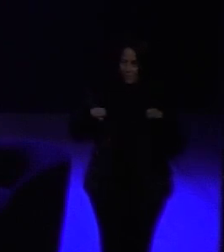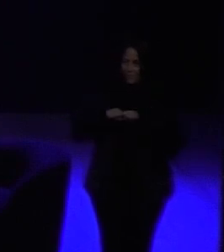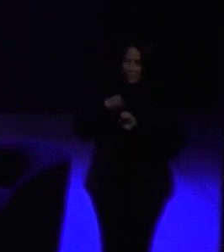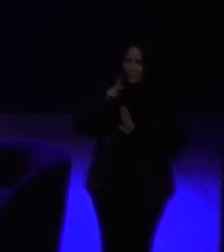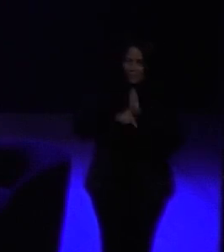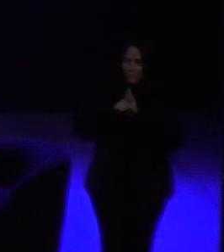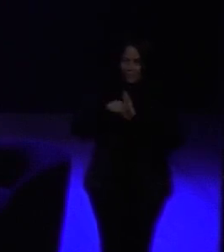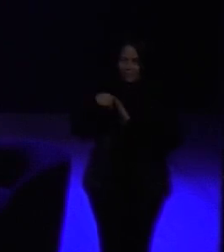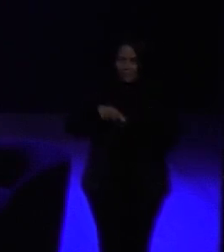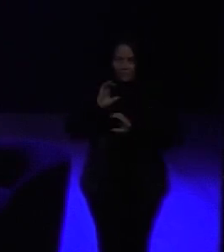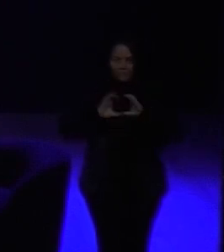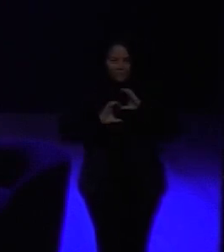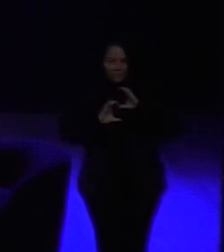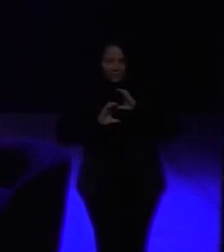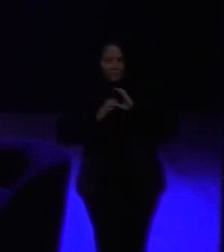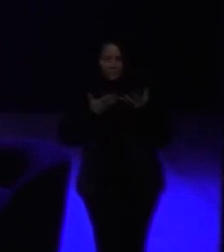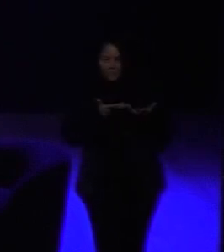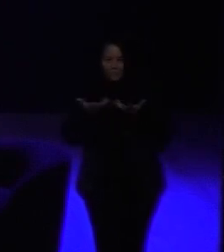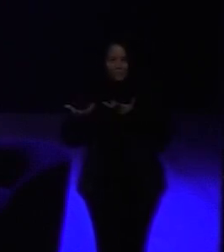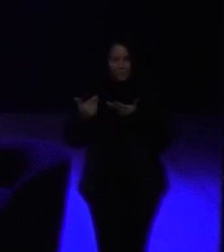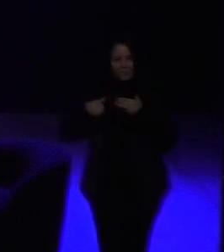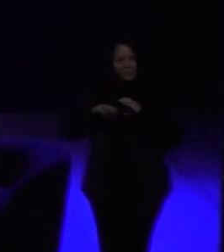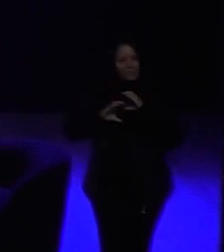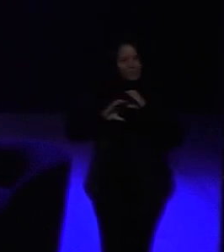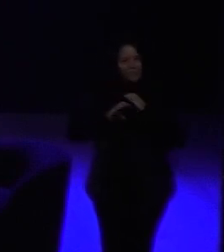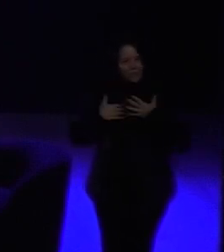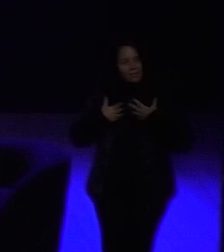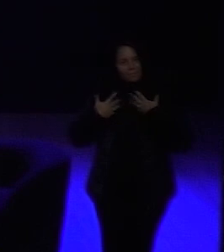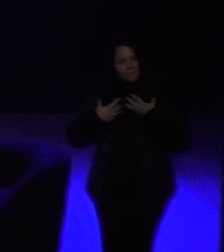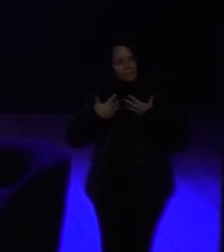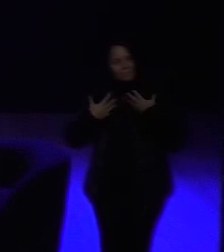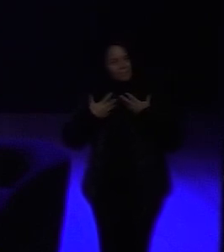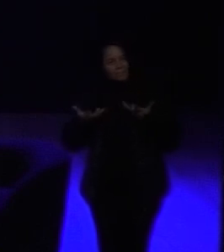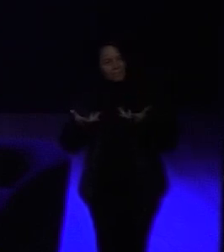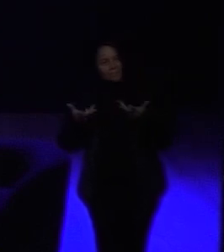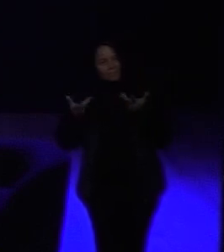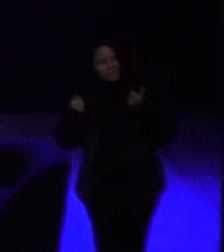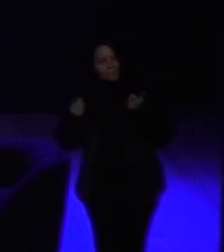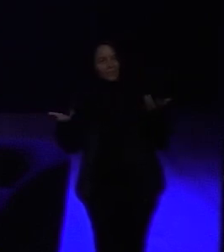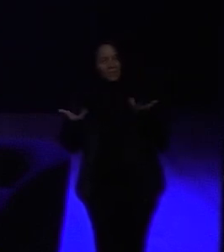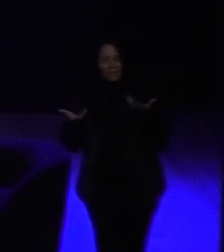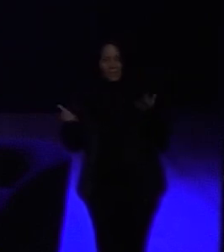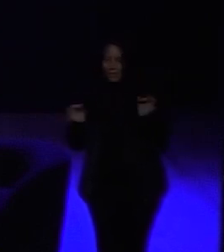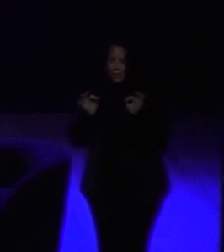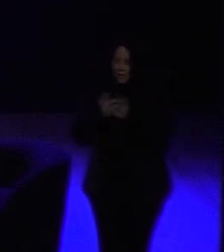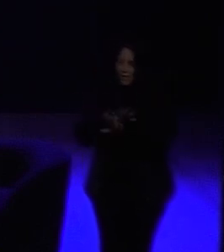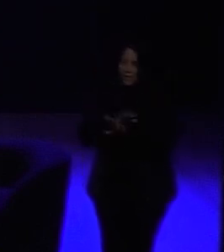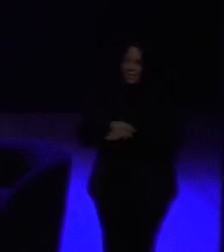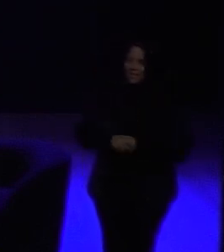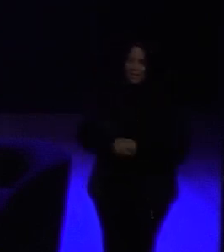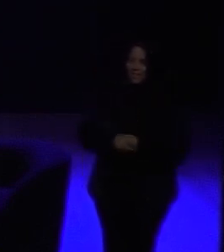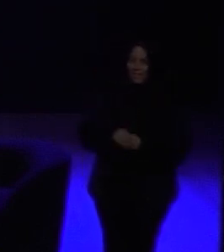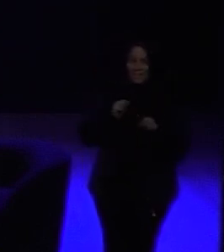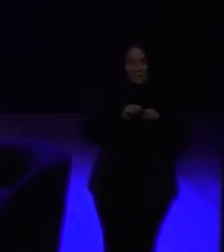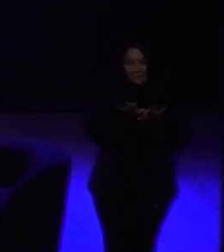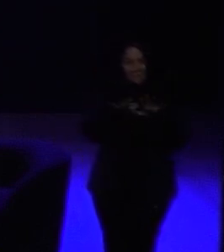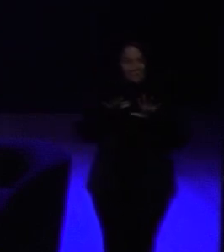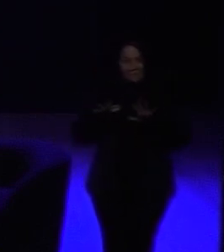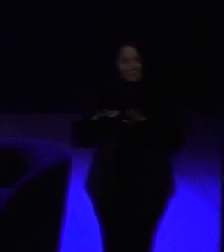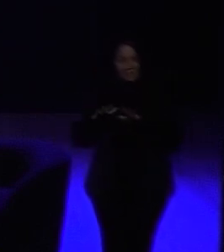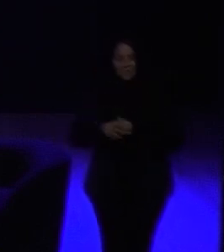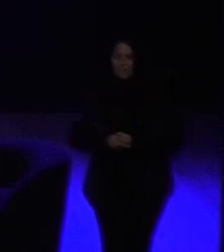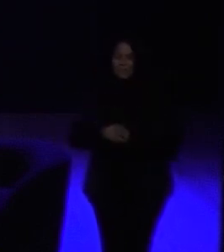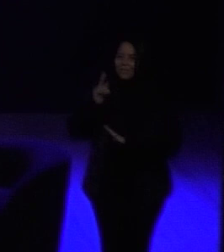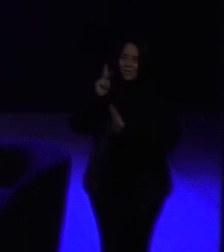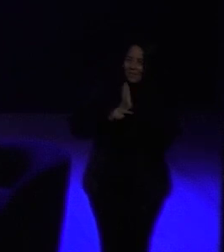da SCAR. E para nós aqui da SCAR é uma grande alegria estar finalizando hoje em grande estilo, né, com casa cheia, mais